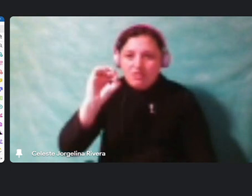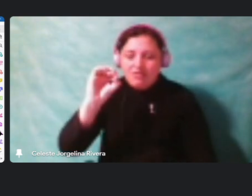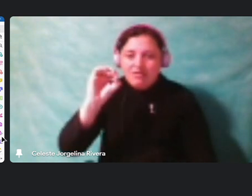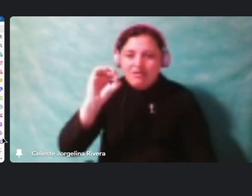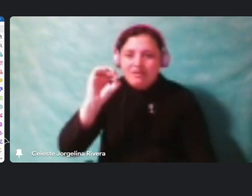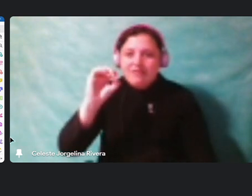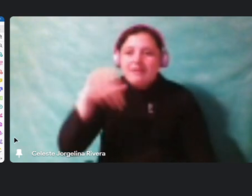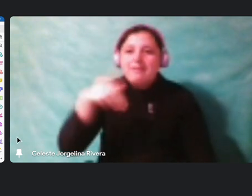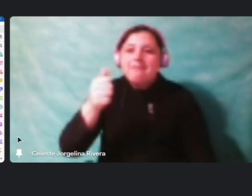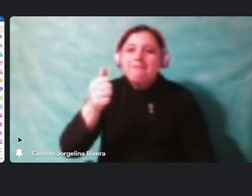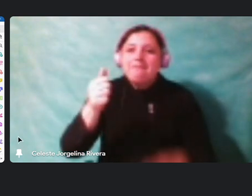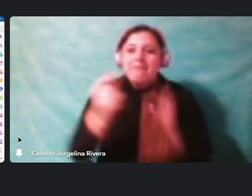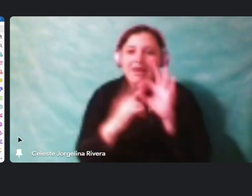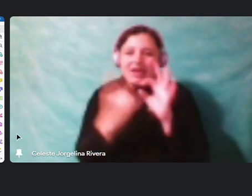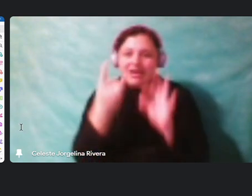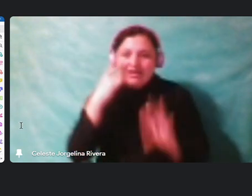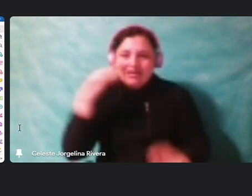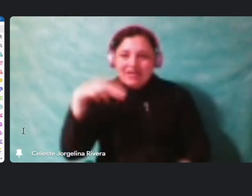Capaces de